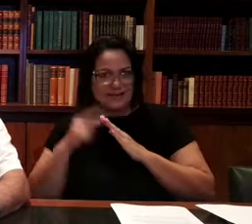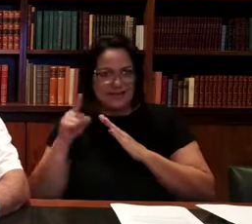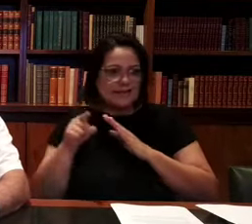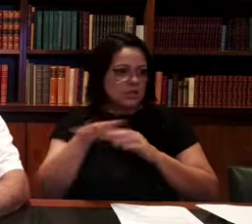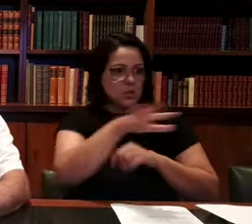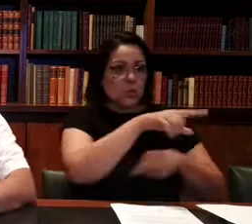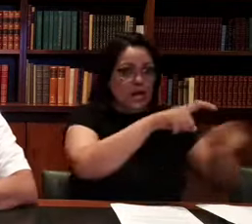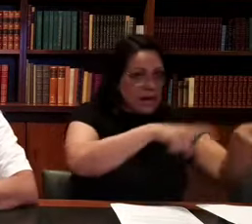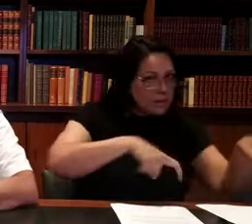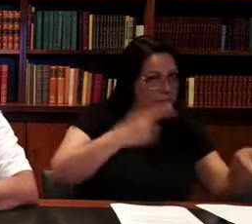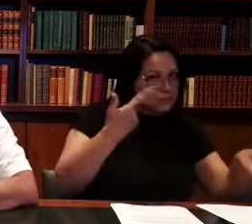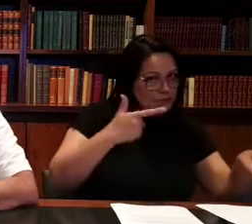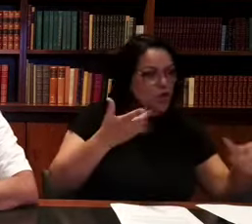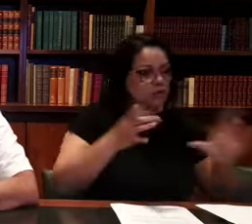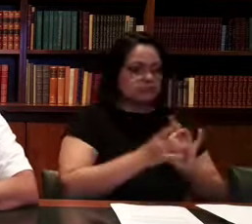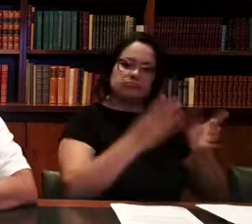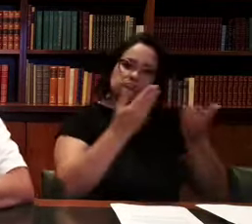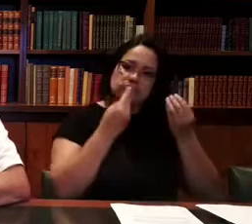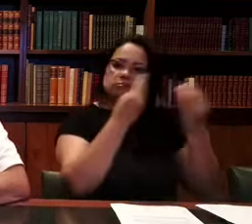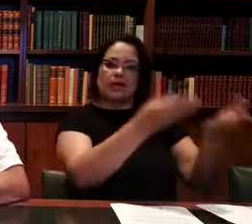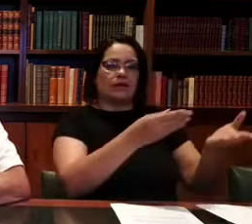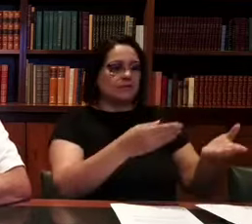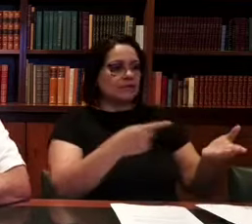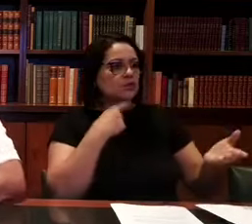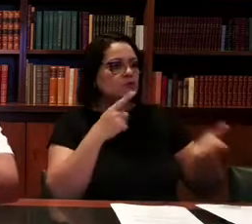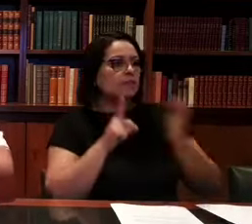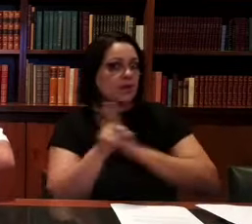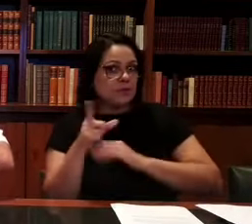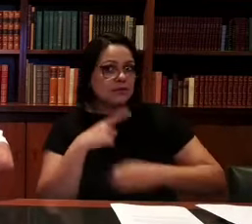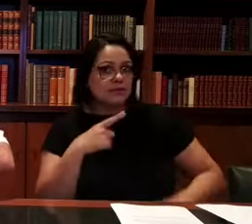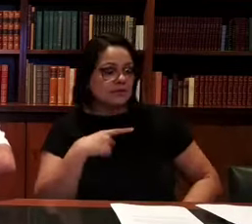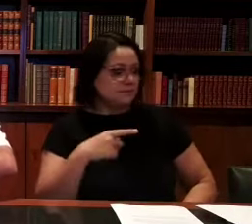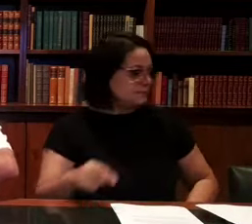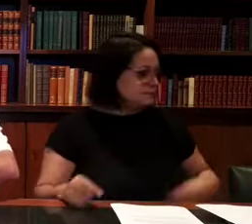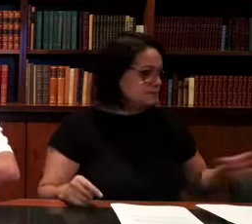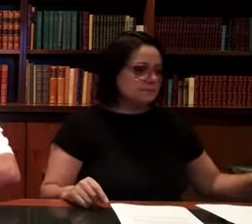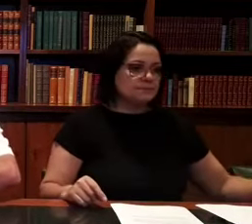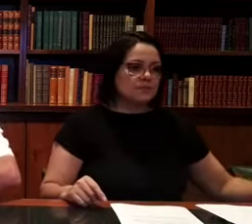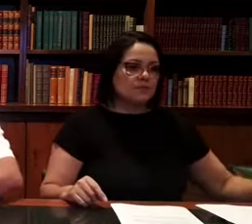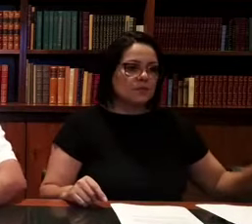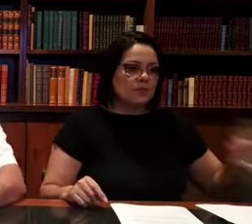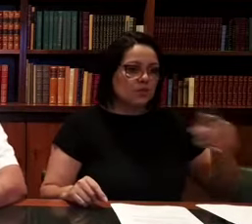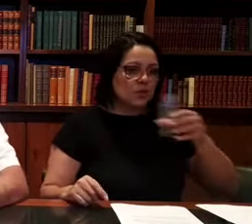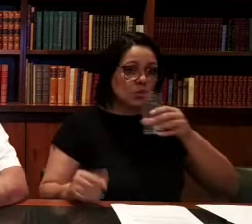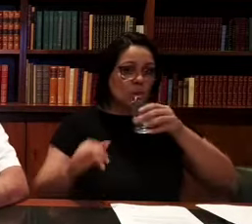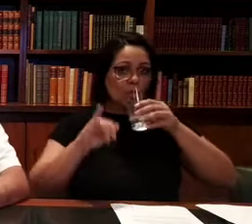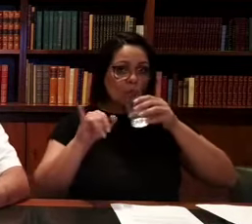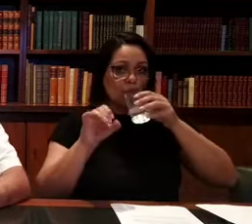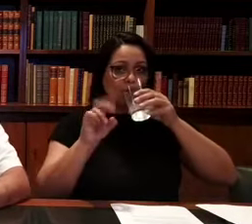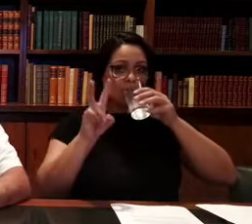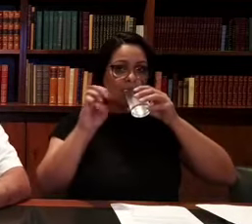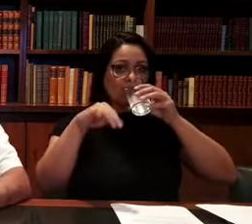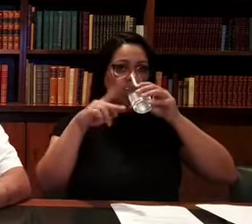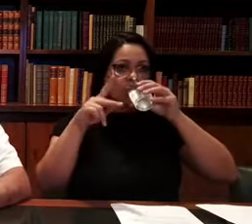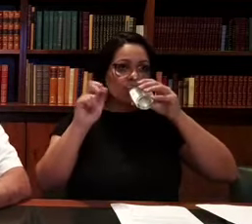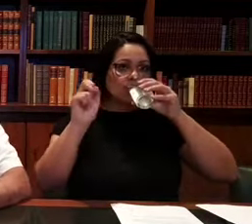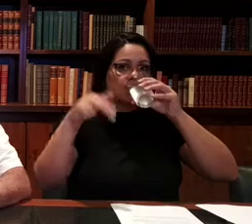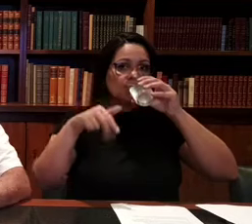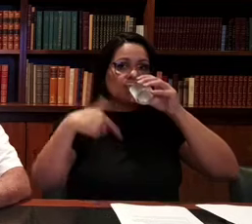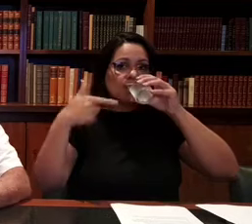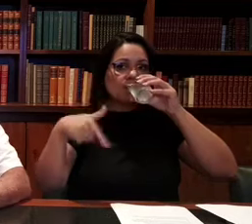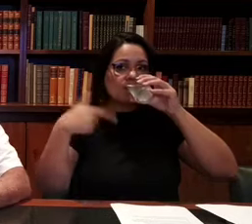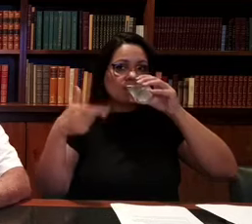para o campo para não perder tá tá sendo implementado para o campo aí tem pergunta é cedo mas o pessoal da jovem planta o Augusto está